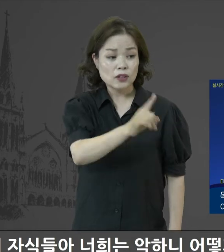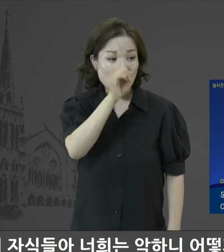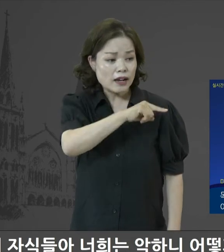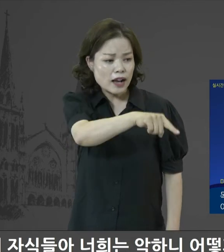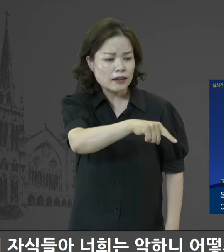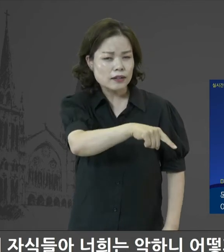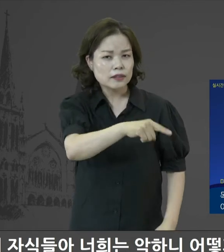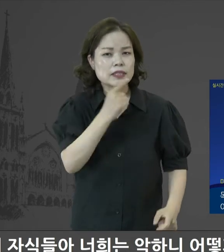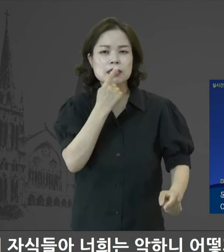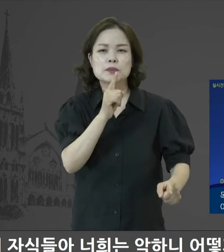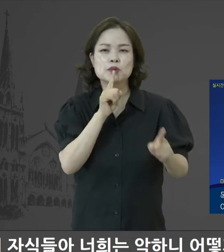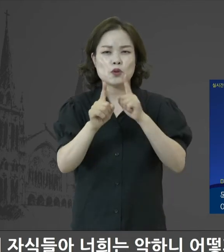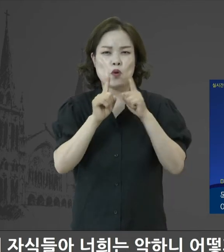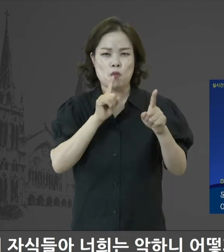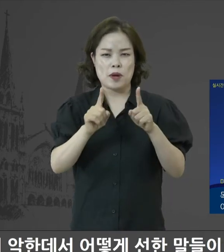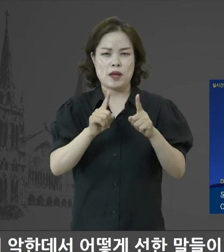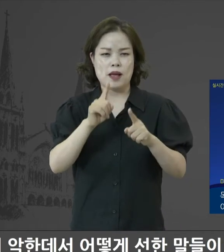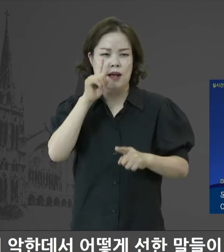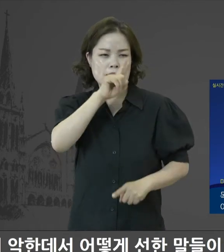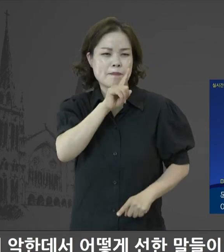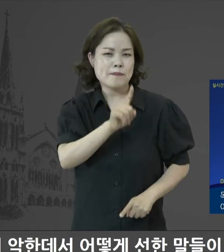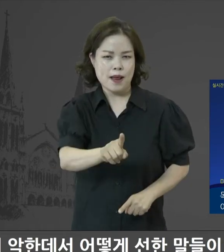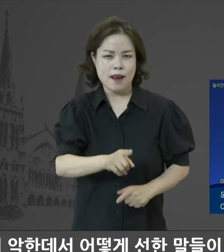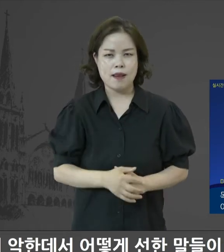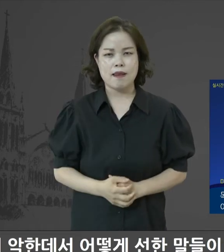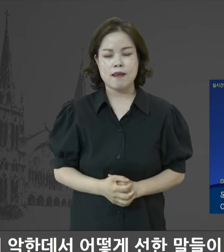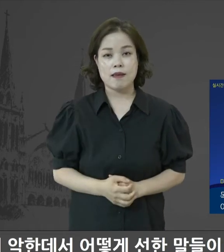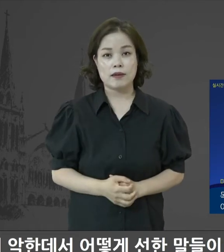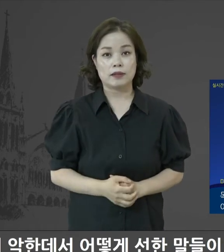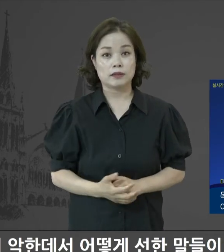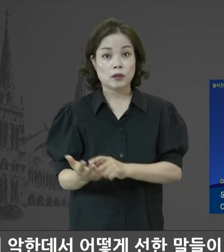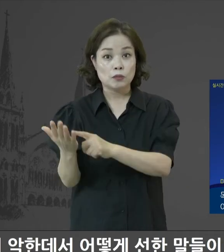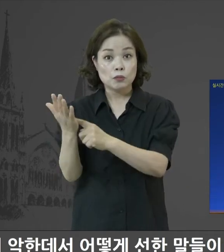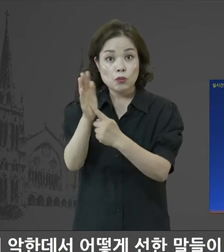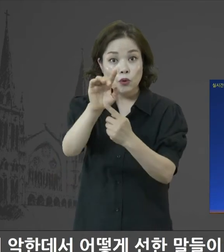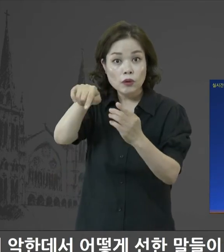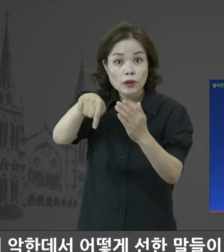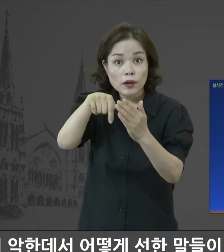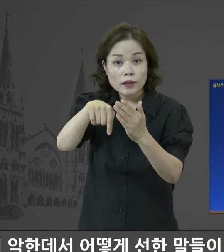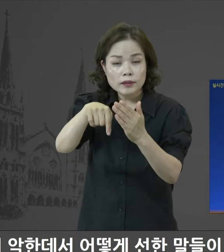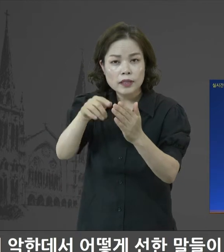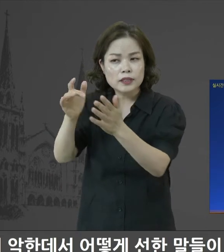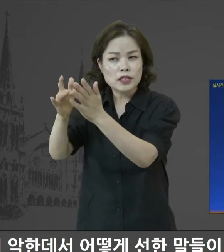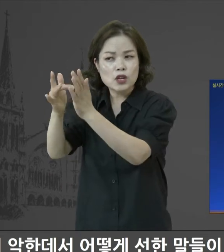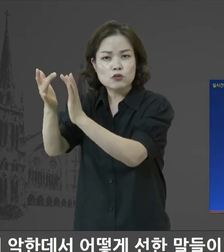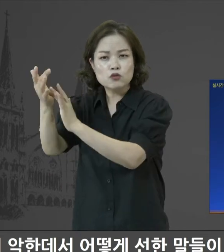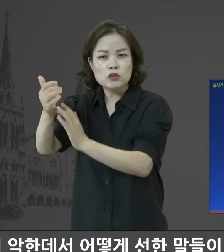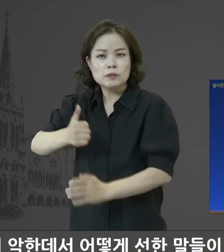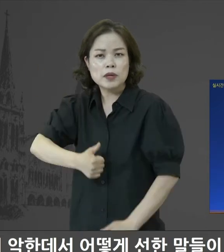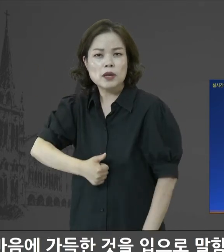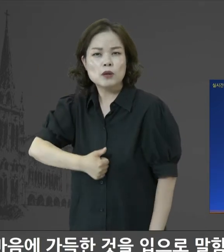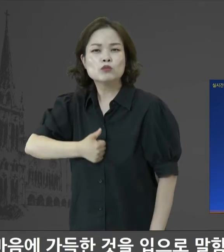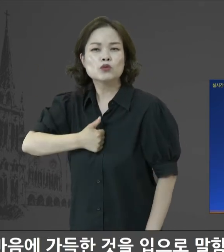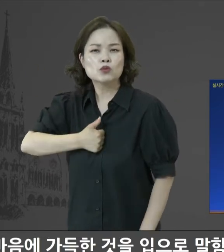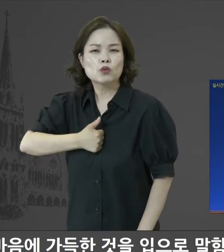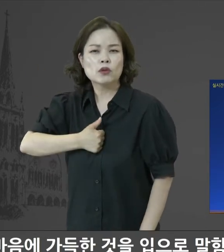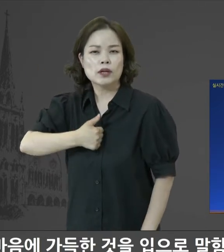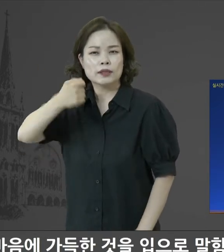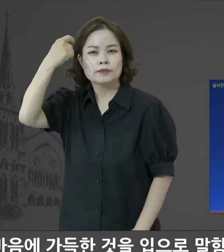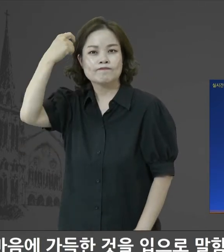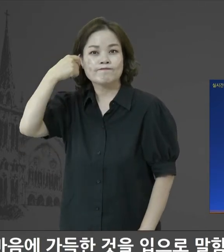것을 입으로 말함이라. 이 표현 가운데는 예수님의 분노가 담겨